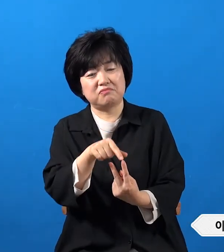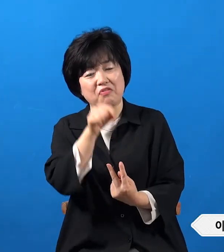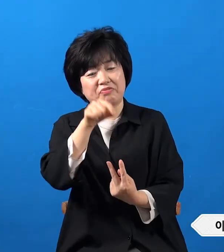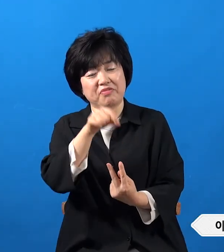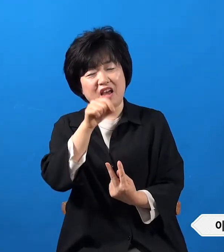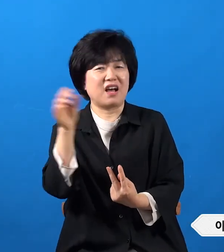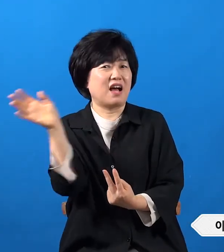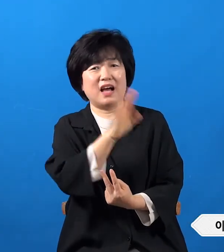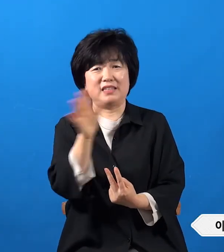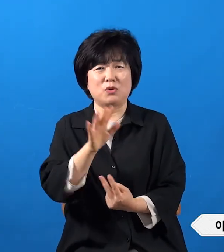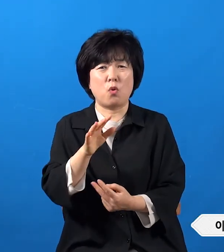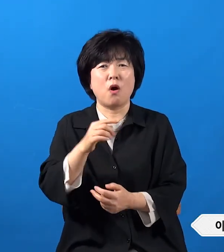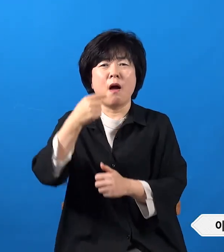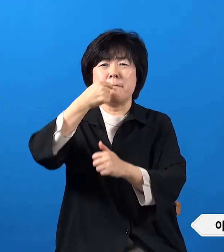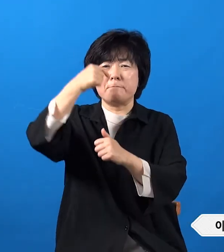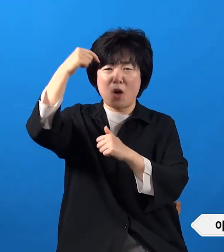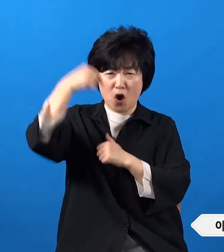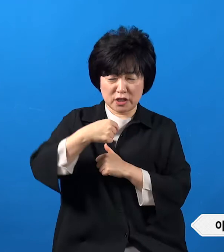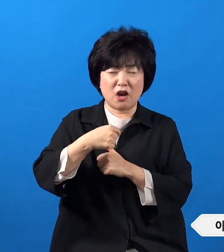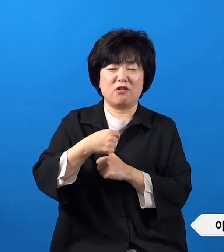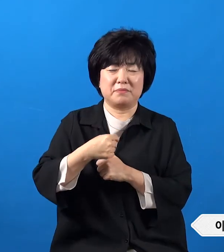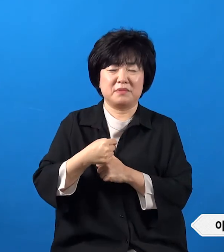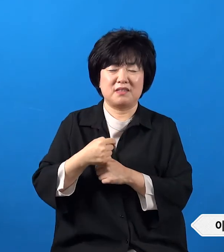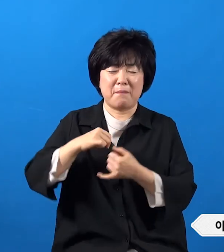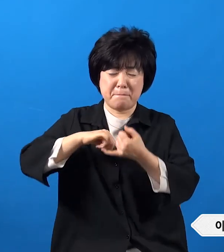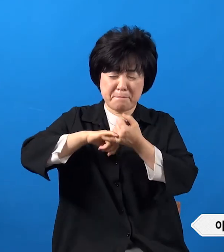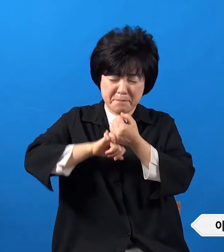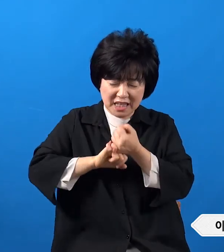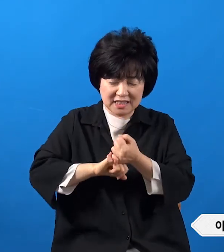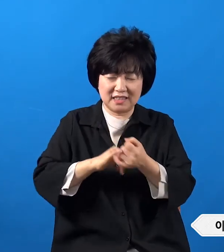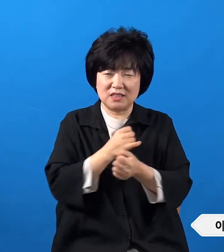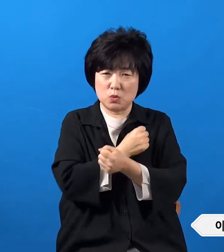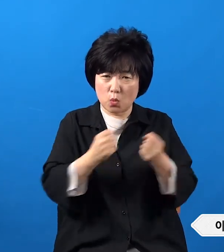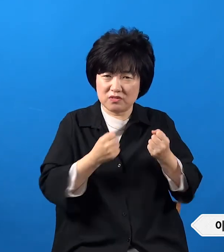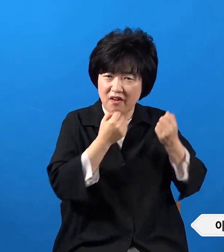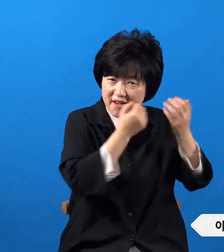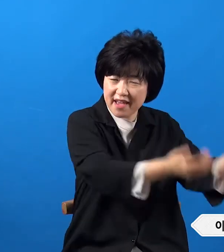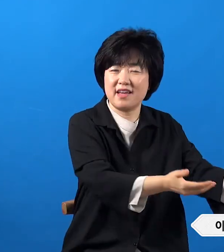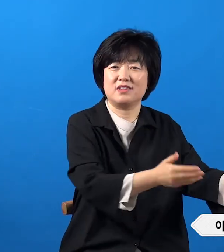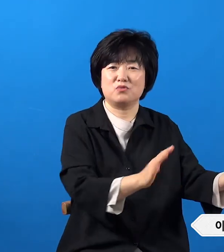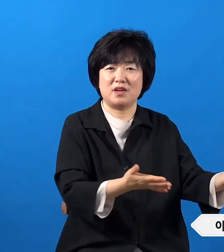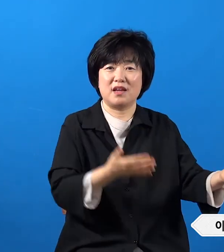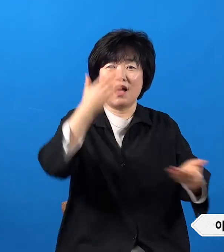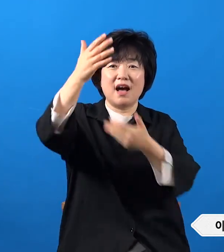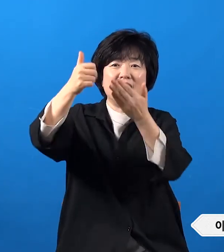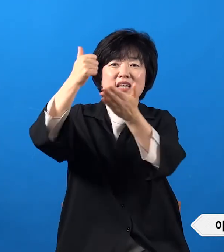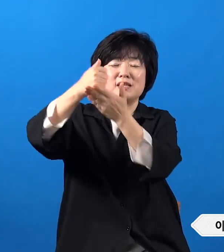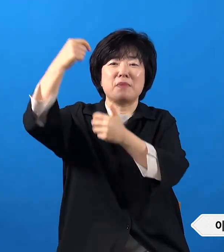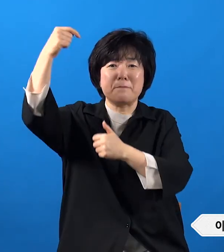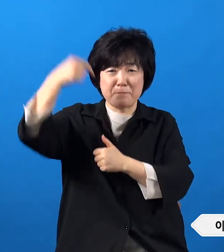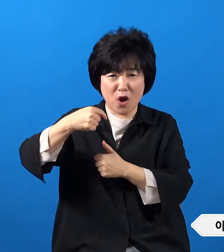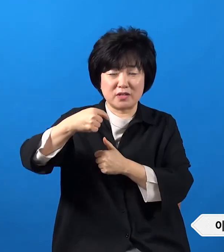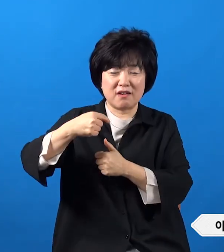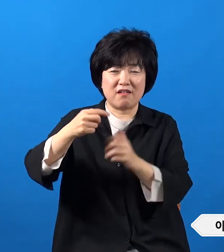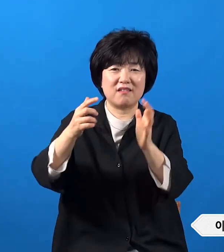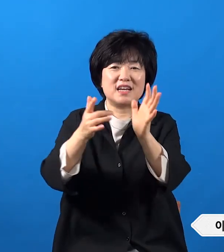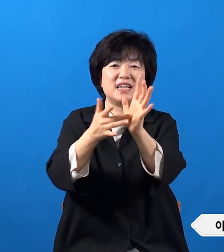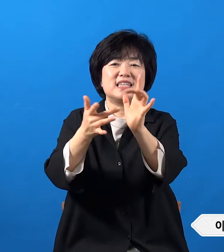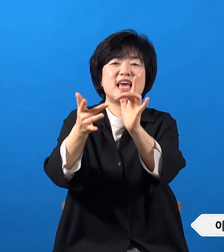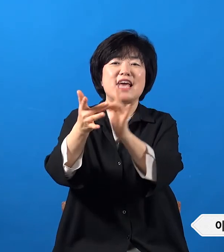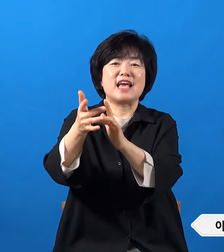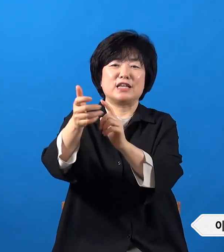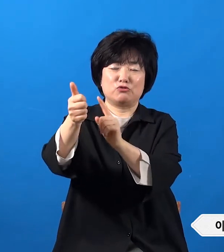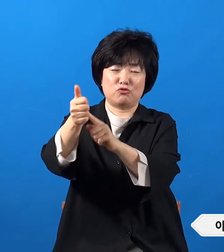것입니다. 명령입니다. 그래서 용서는 해야 합니다. 그것이 하나님의 명령이시고 하나님의 아들이신